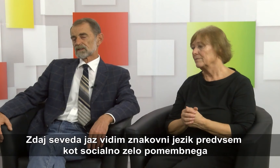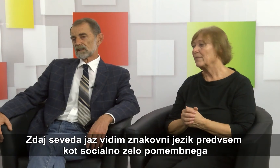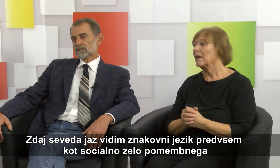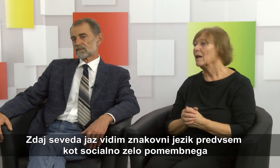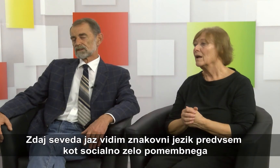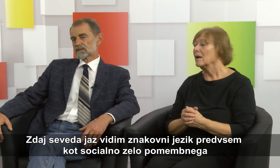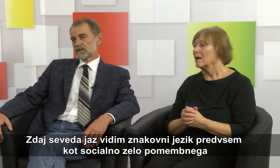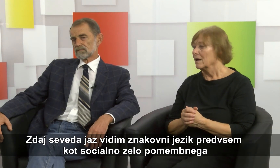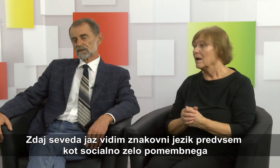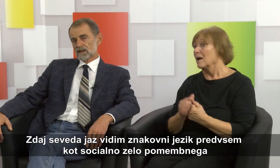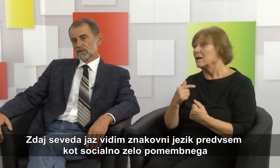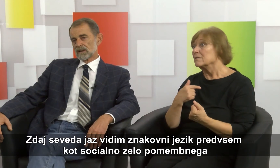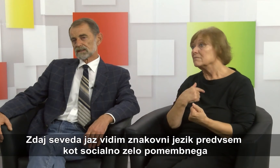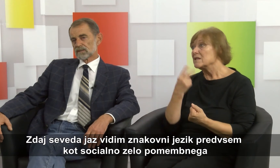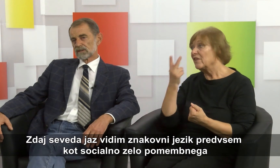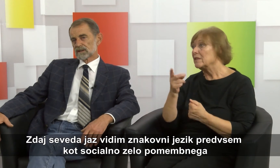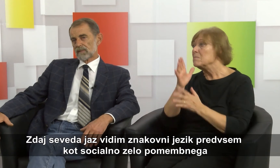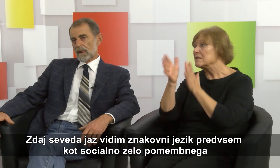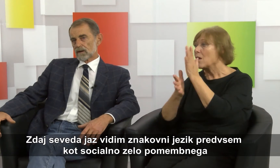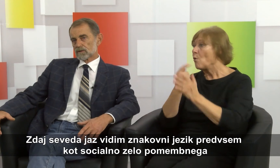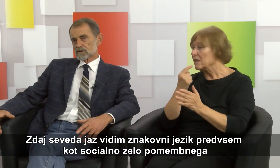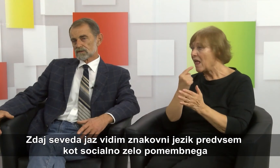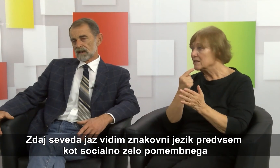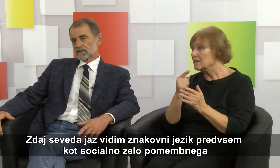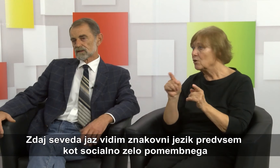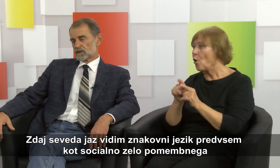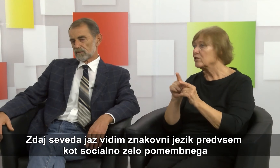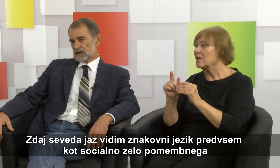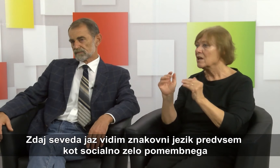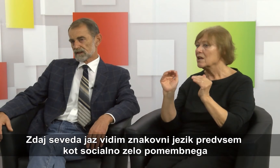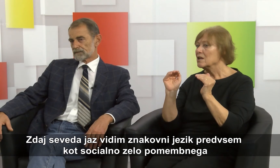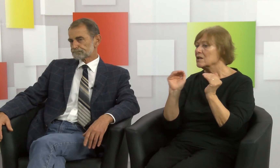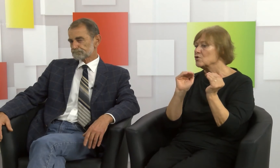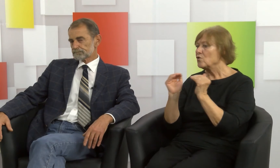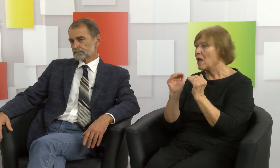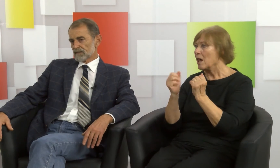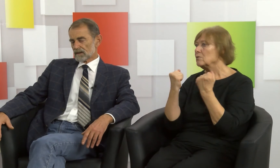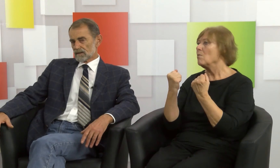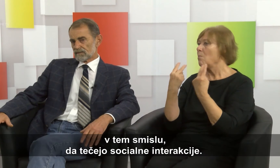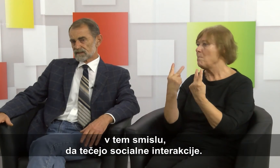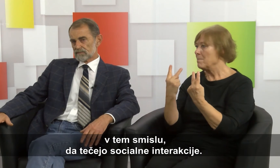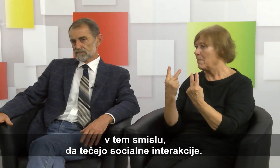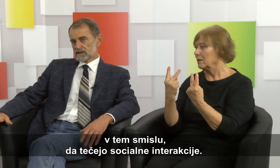Seveda, jaz vidim znakovni jezik predvsem kot socialno zelo pomembnega, v tem smislu,